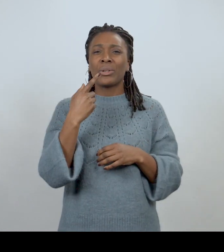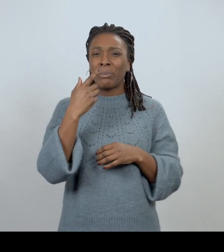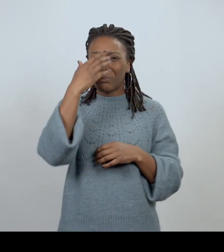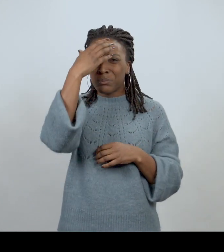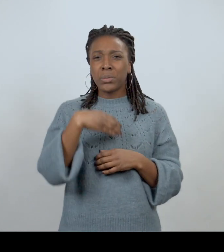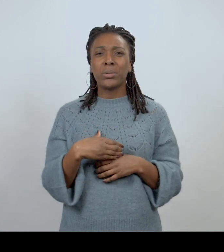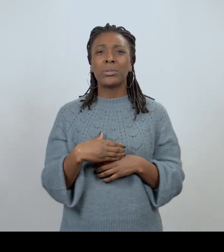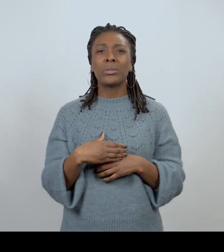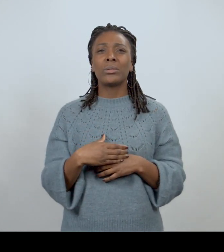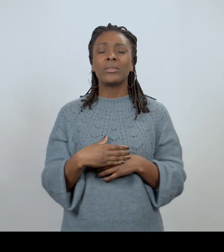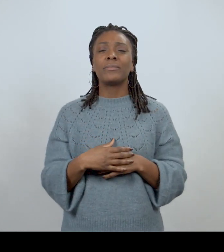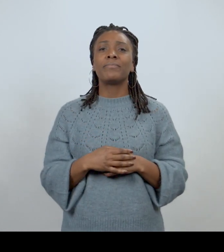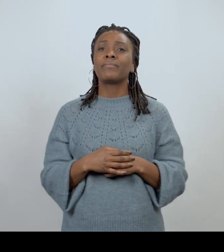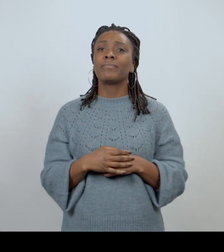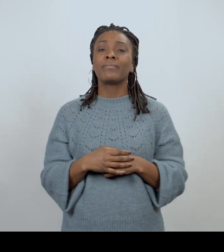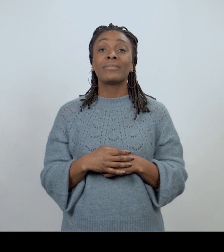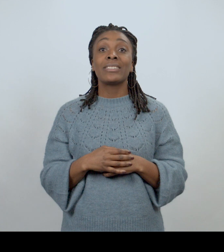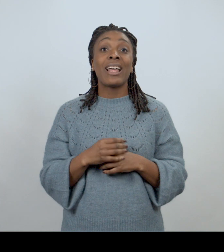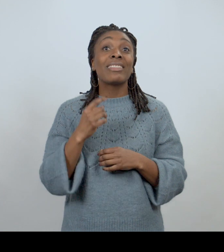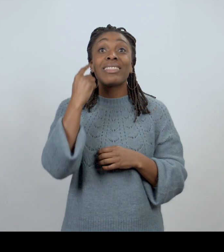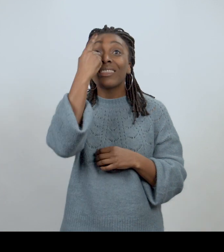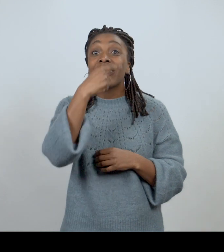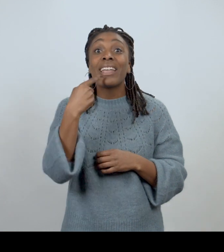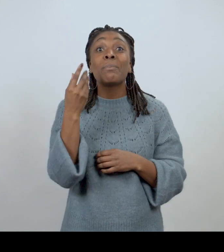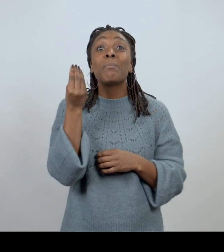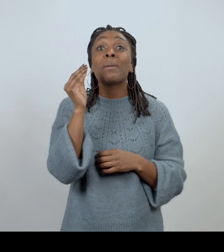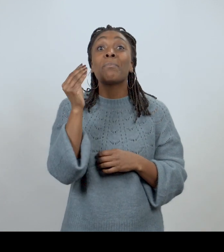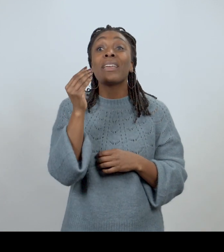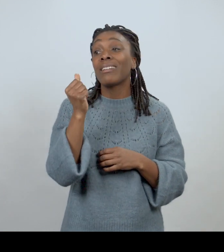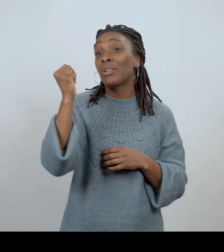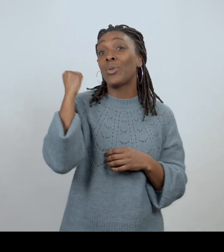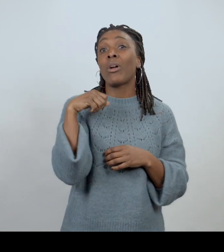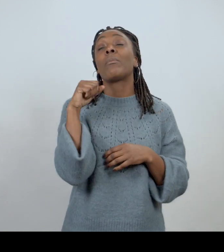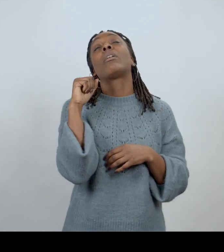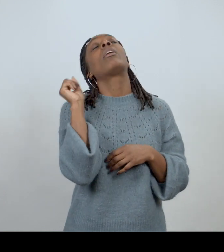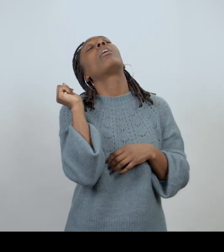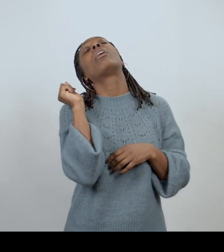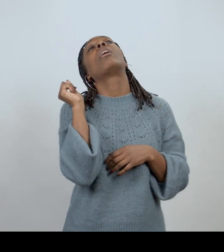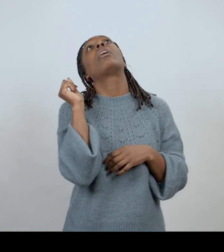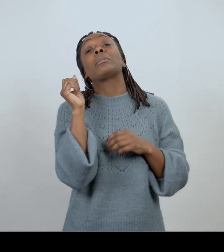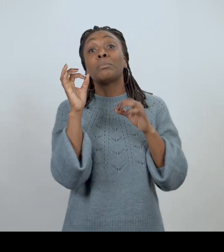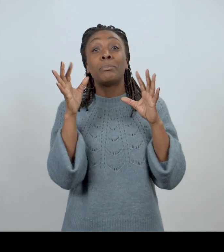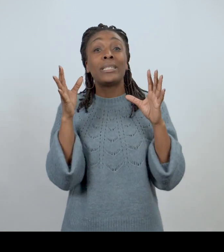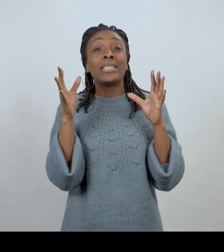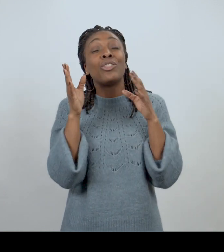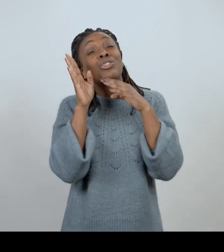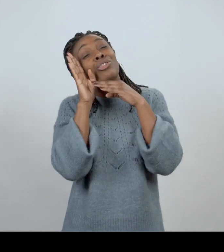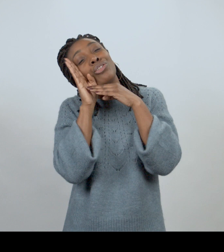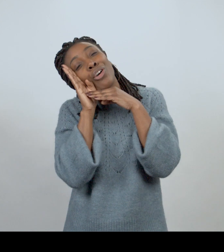dur. La petite tête du bébé était inclinée en arrière, comme s'il dormait